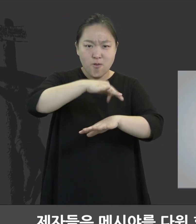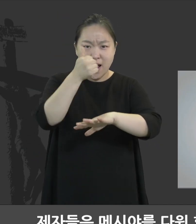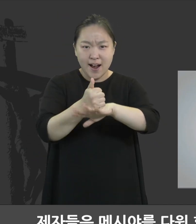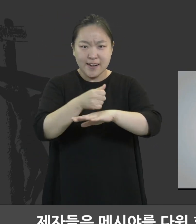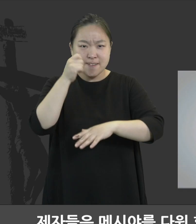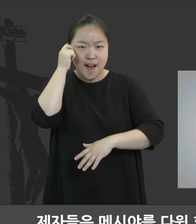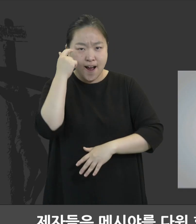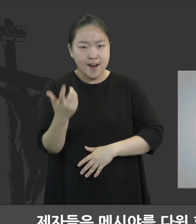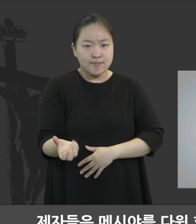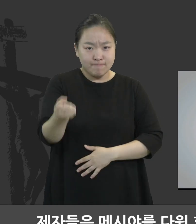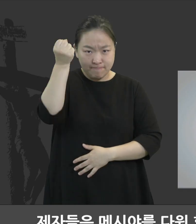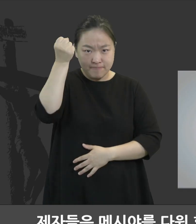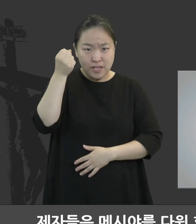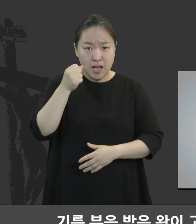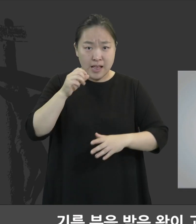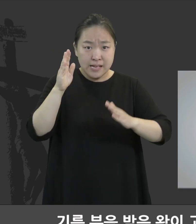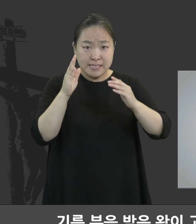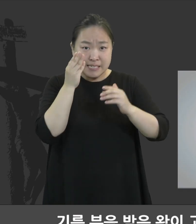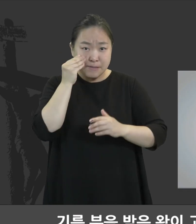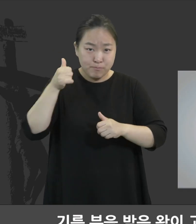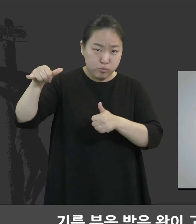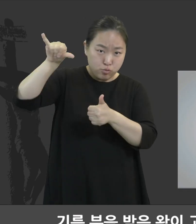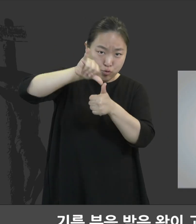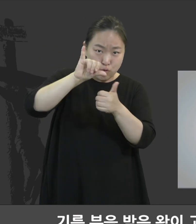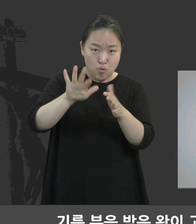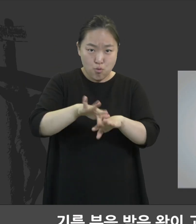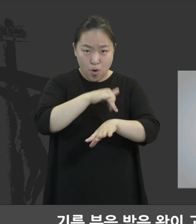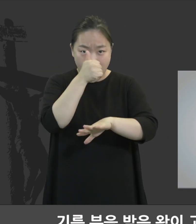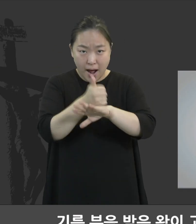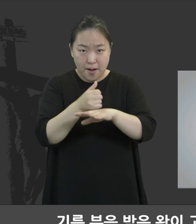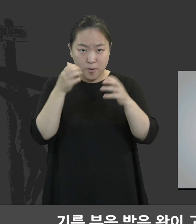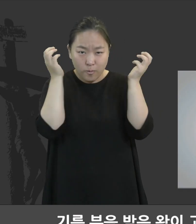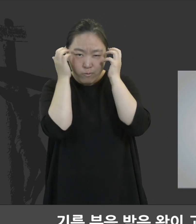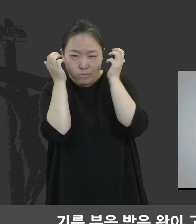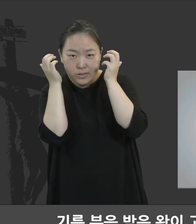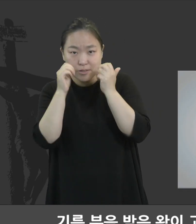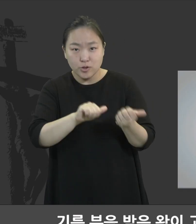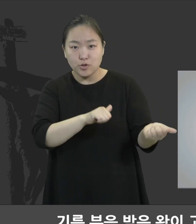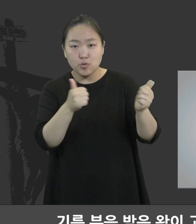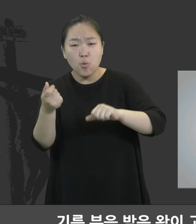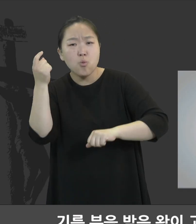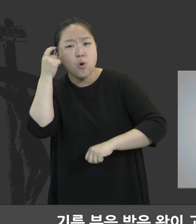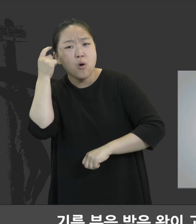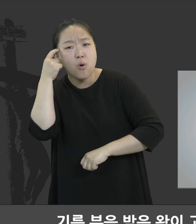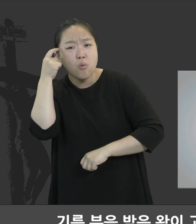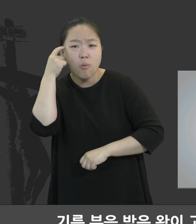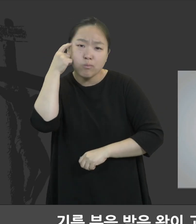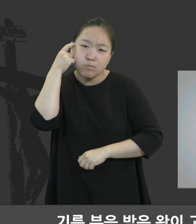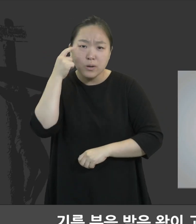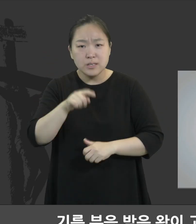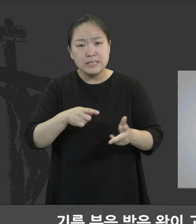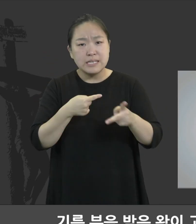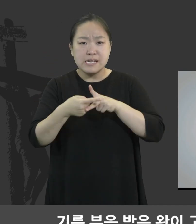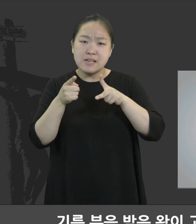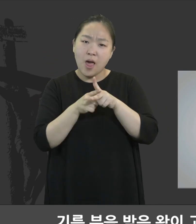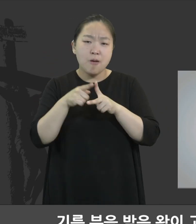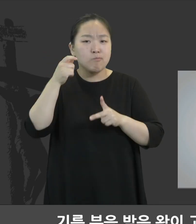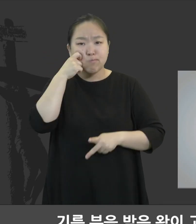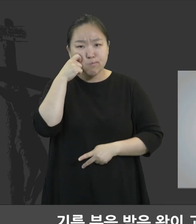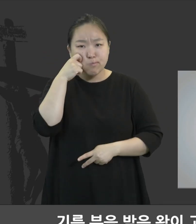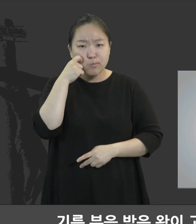위대한 왕이라고만 생각했기에 기름 부음 받은 왕이 고난과 죽음을 겪어야만 한다는 사실을 이해할